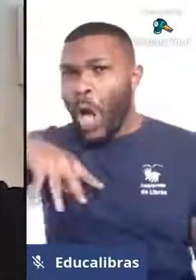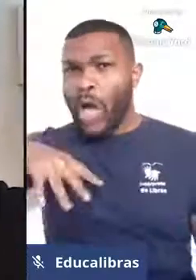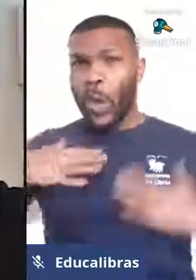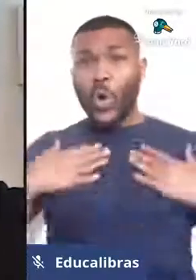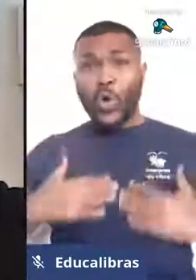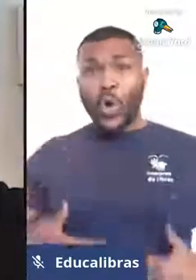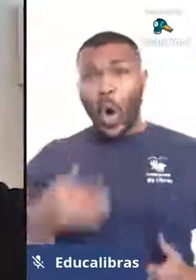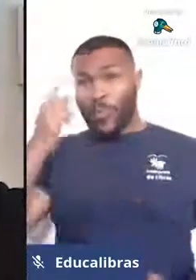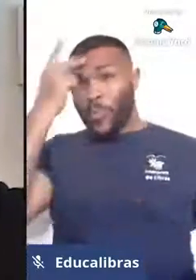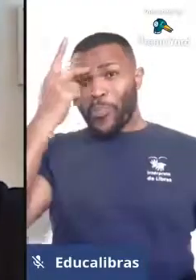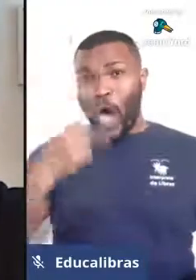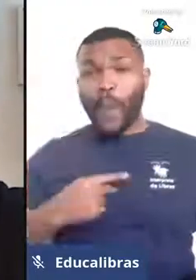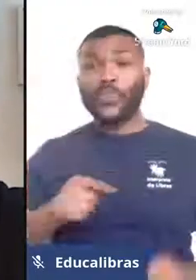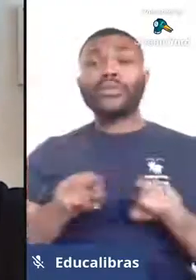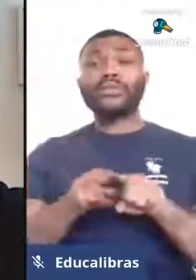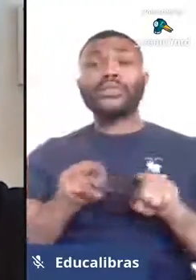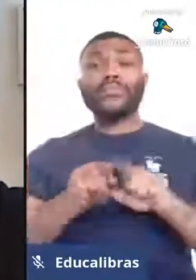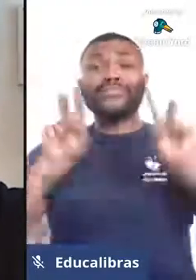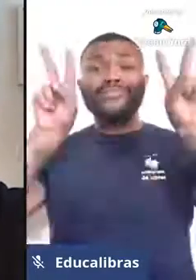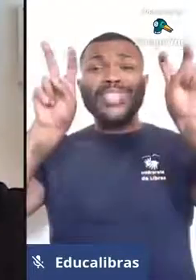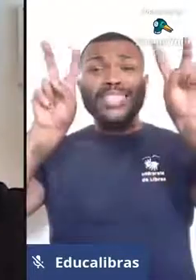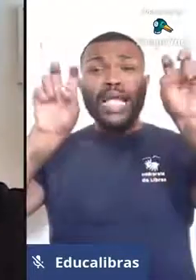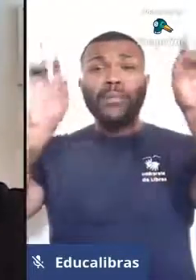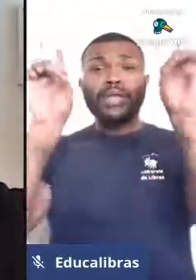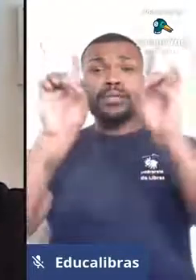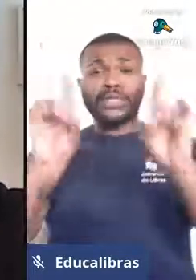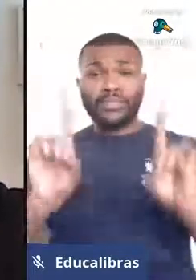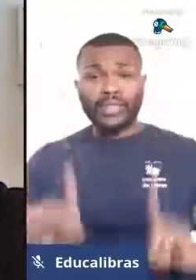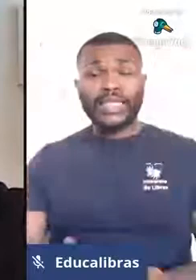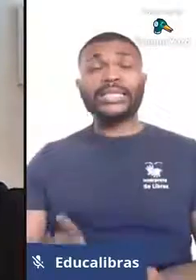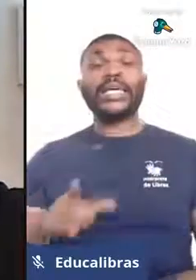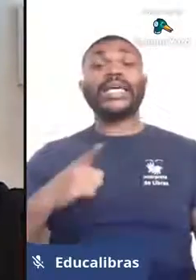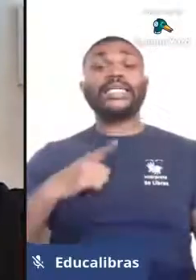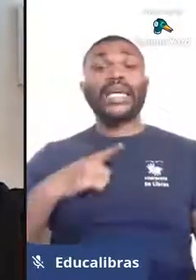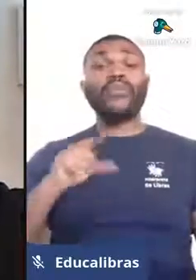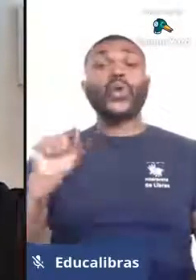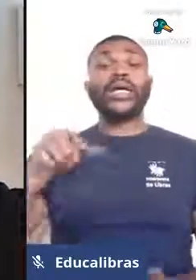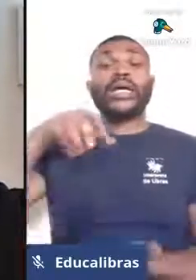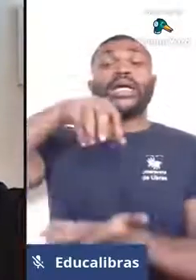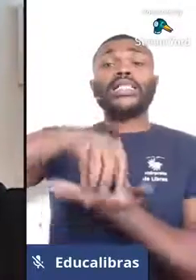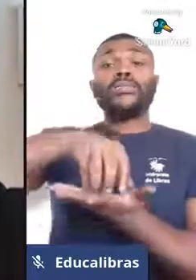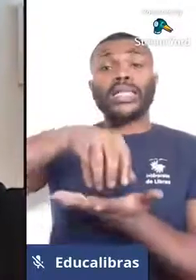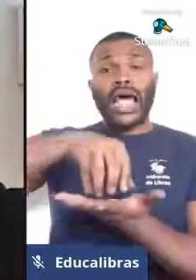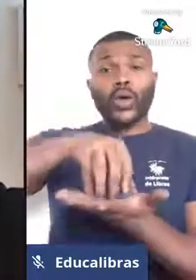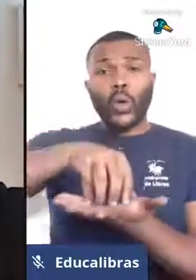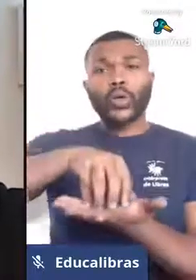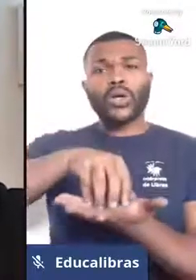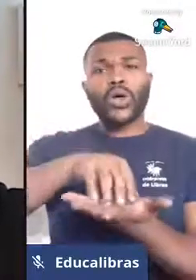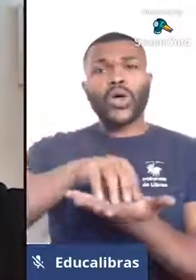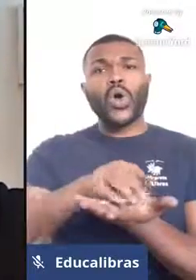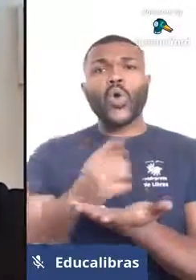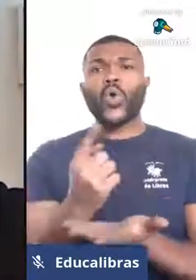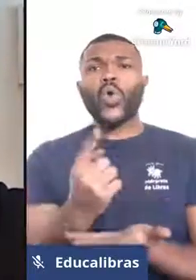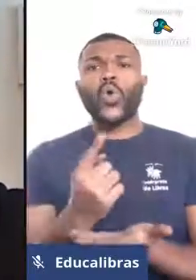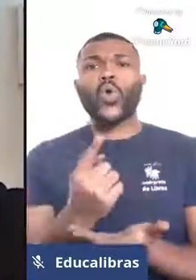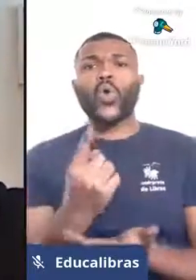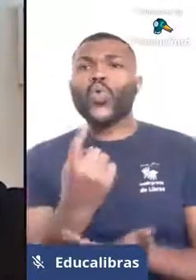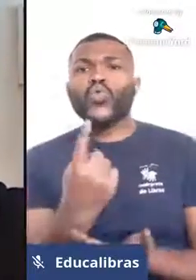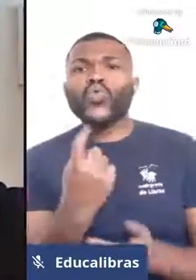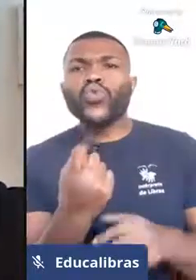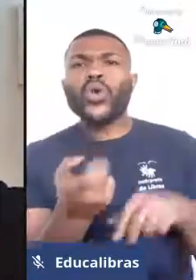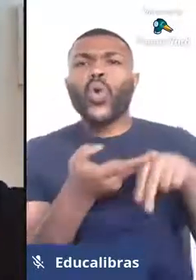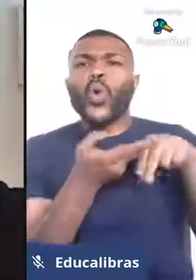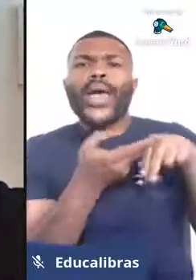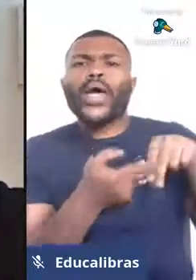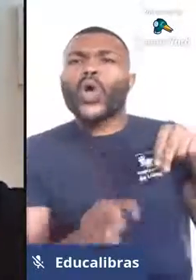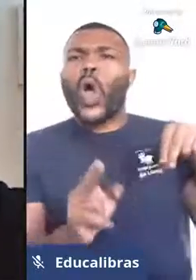da deficiência. Tivemos um espetáculo que era um misto de um espetáculo cômico e erótico, né? Então, uma coisa